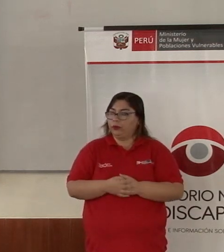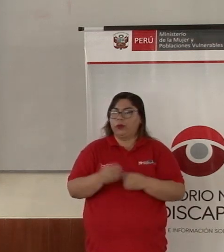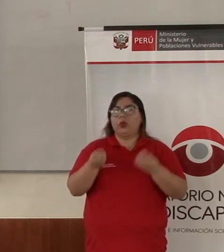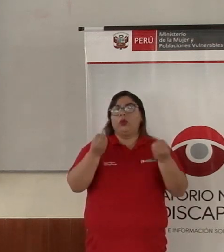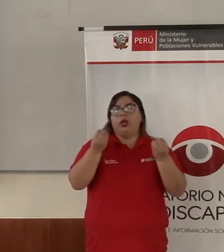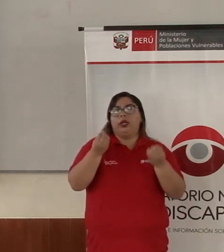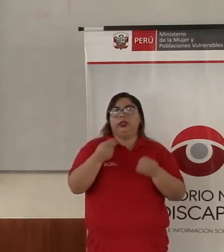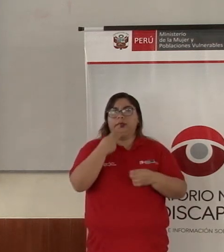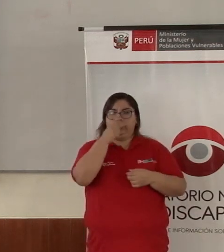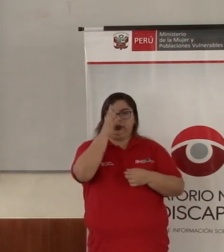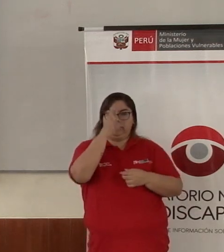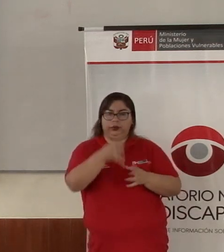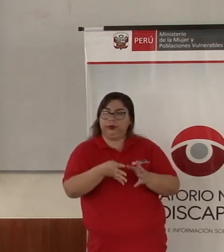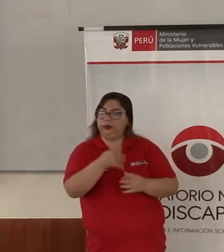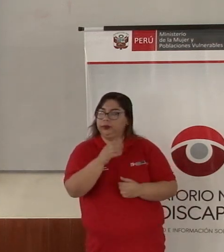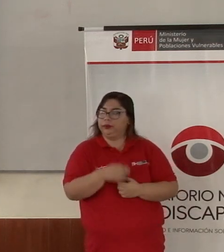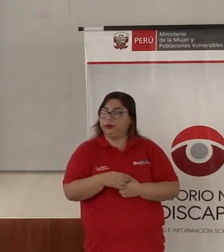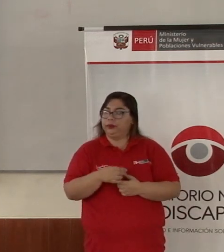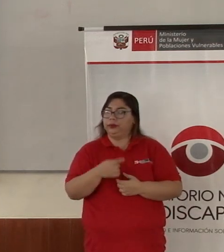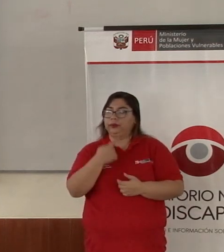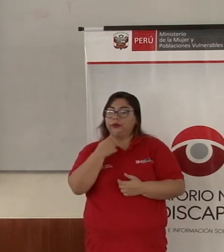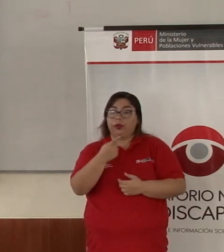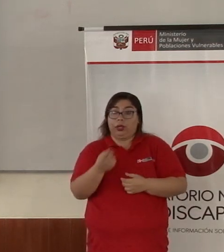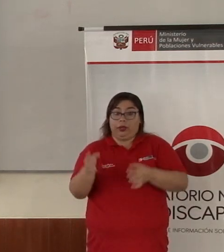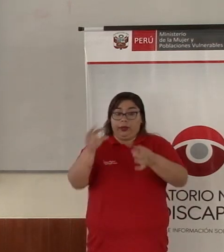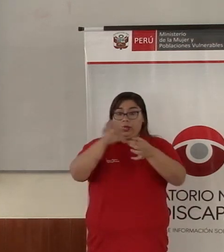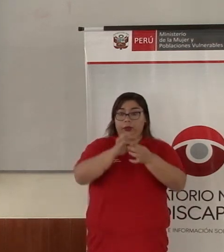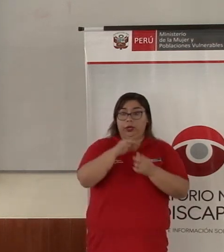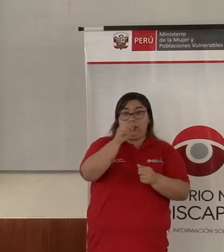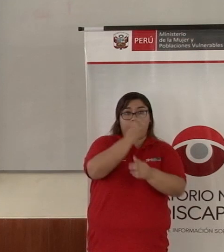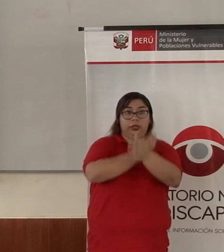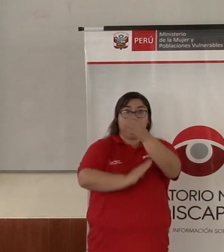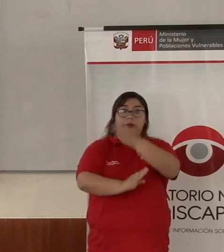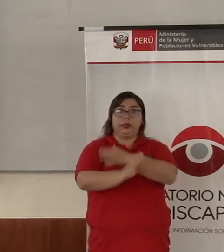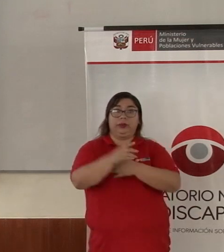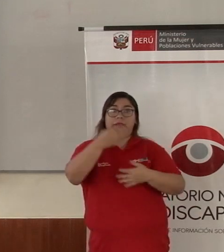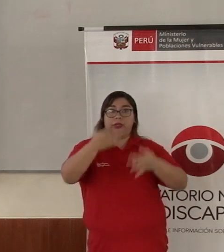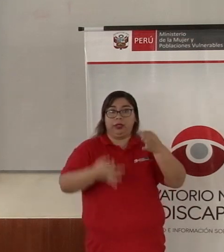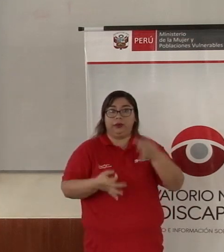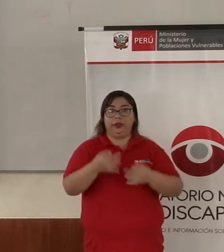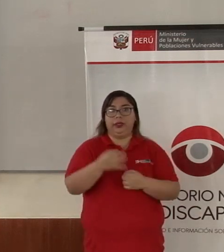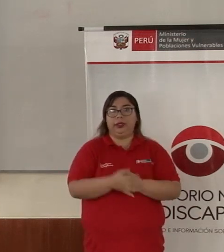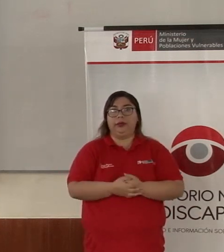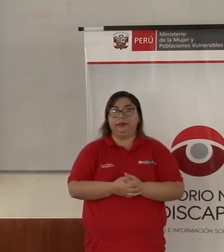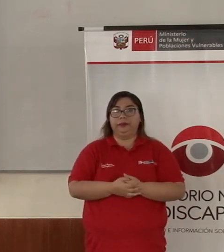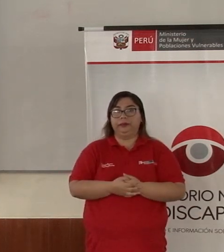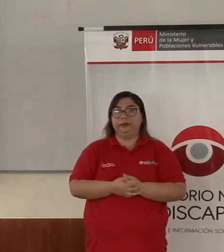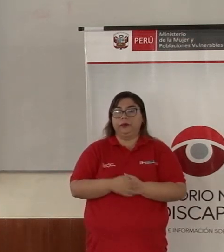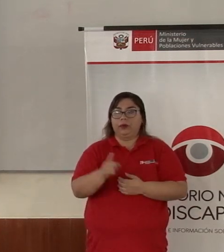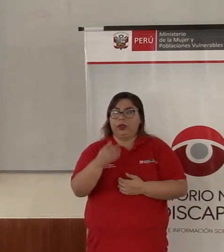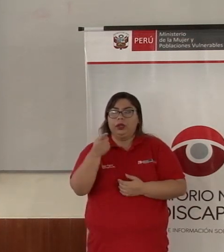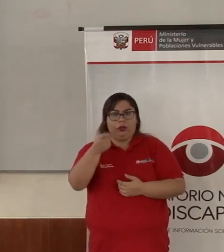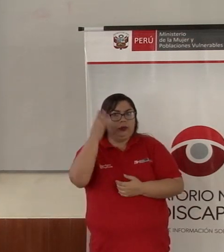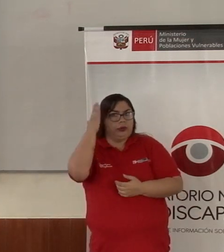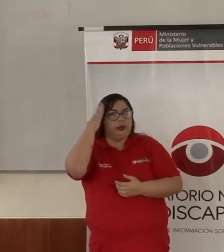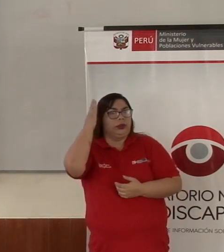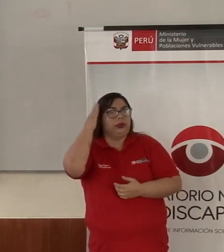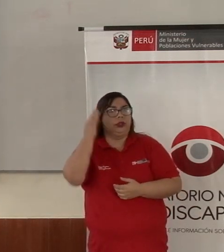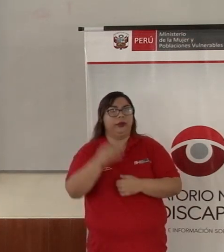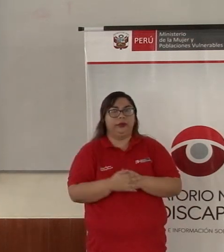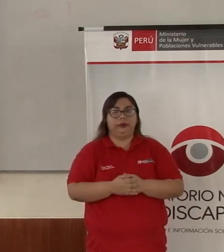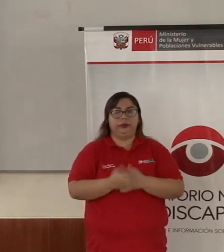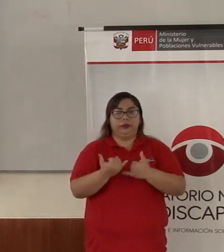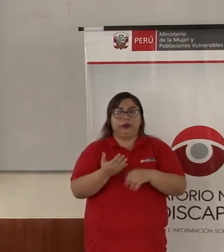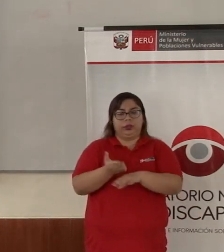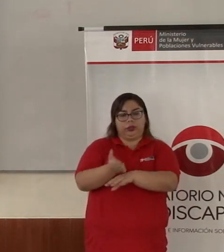son las medidas legislativas? Y acá está vinculado el tema de capacidad jurídica. Como ustedes sabrán,